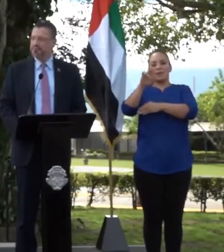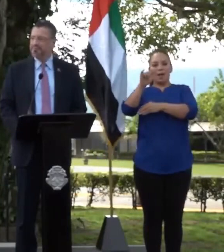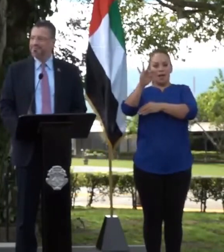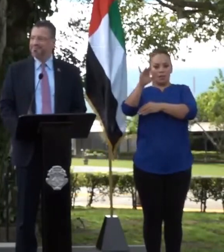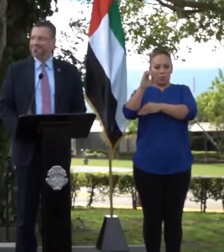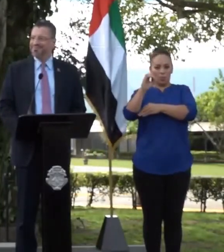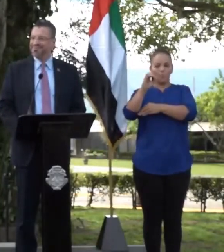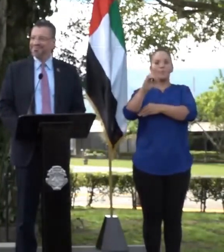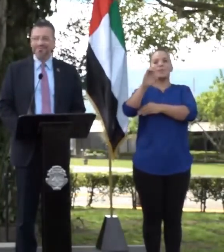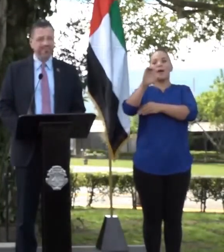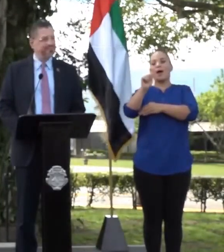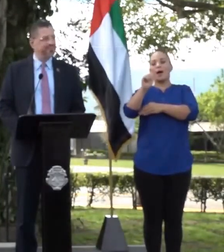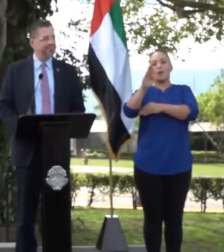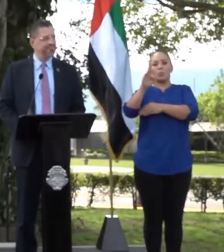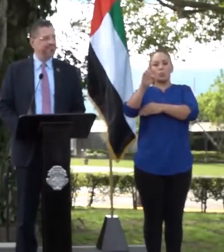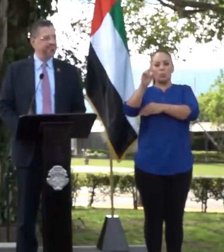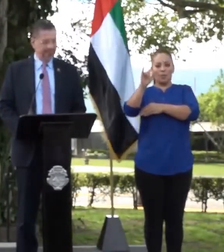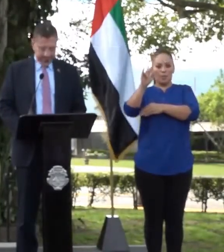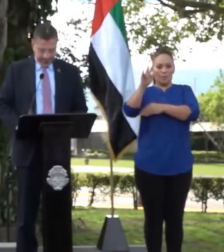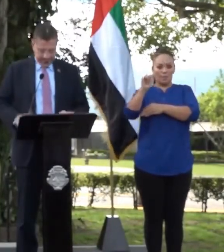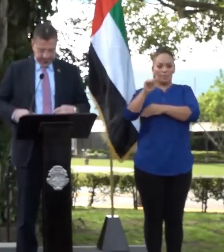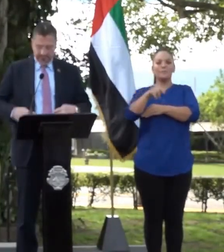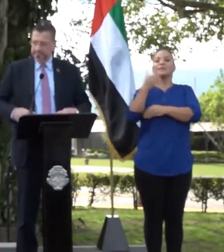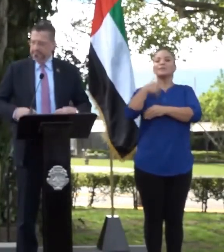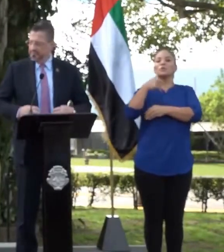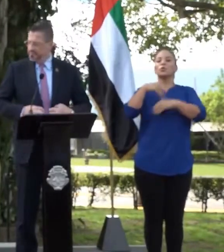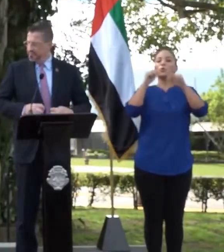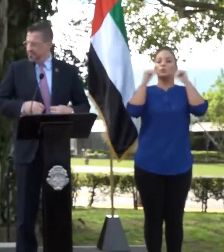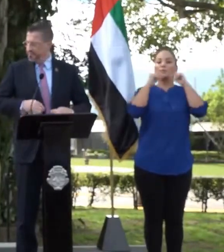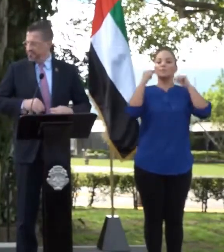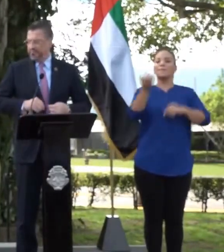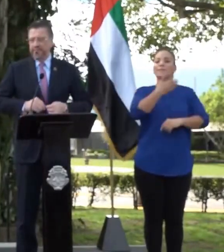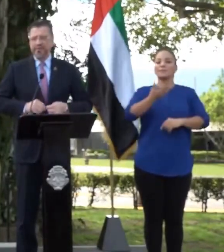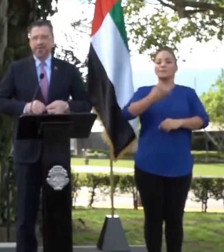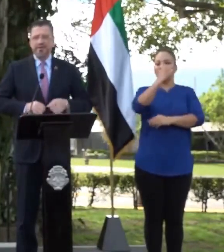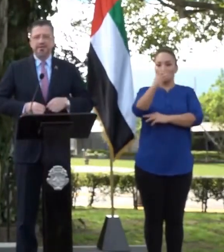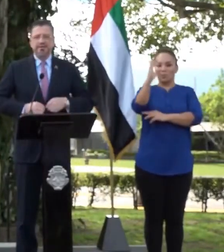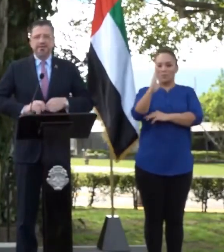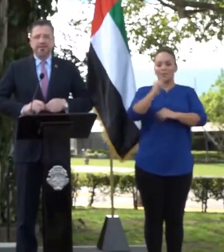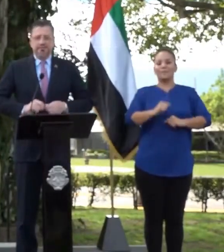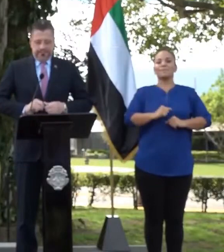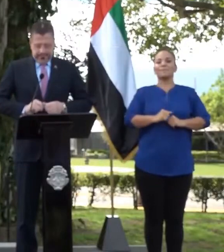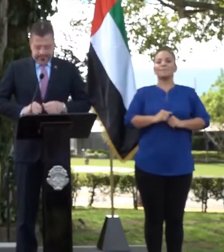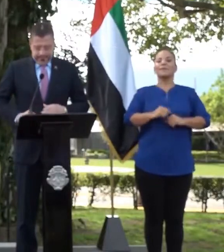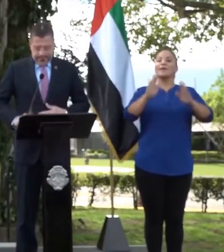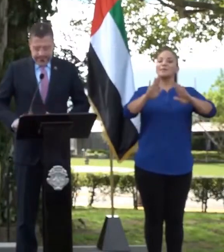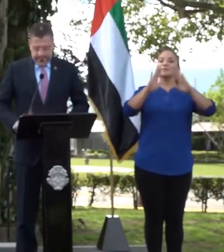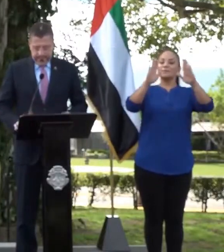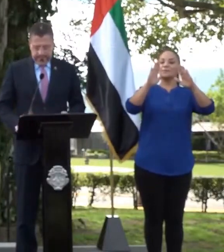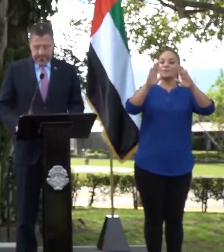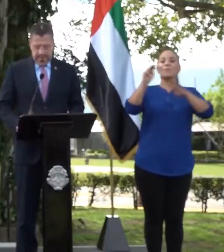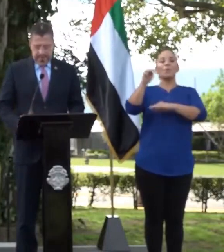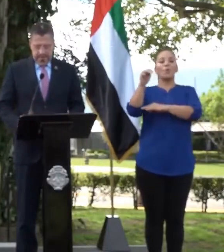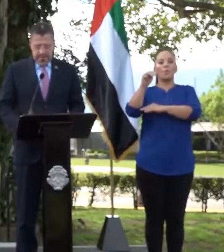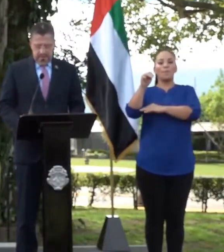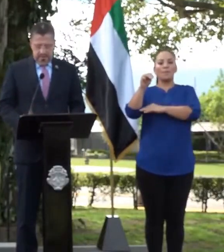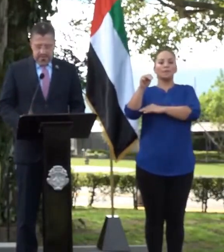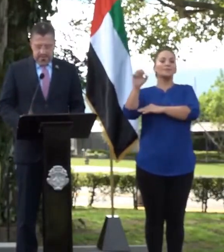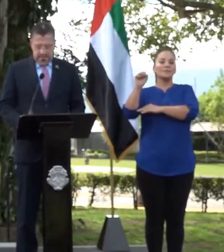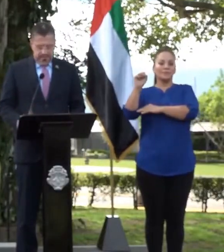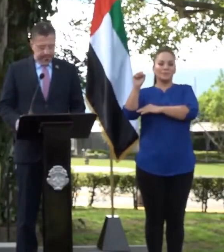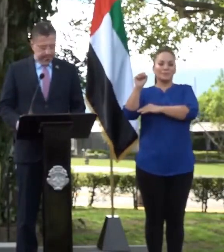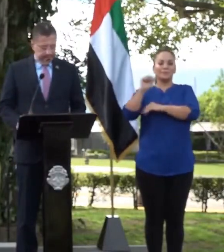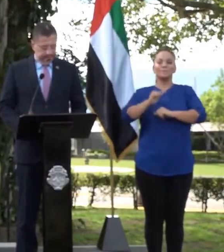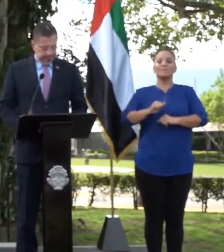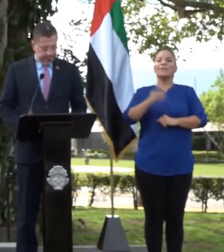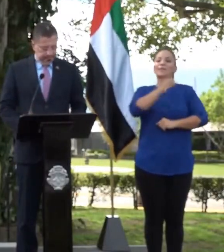Dhabi. Señor Rodrigo Chávez Robles, presidente de la República, excelentísimo señor Mohamed Saif